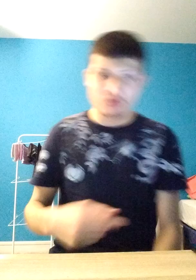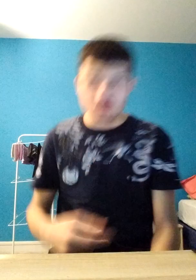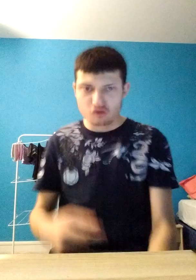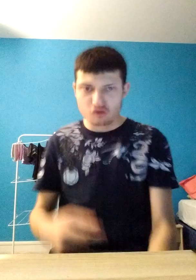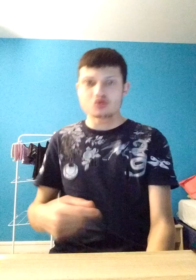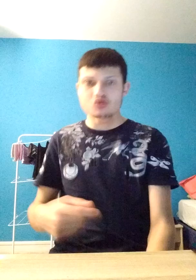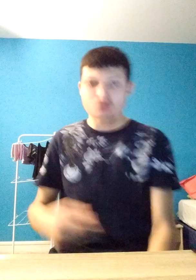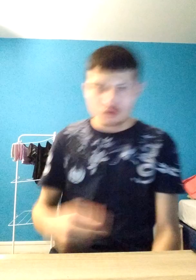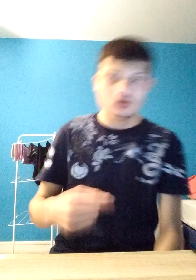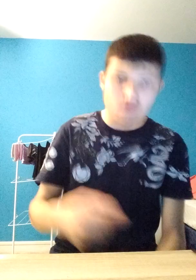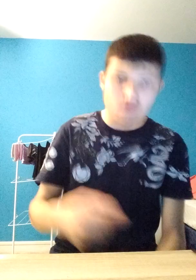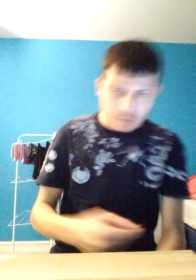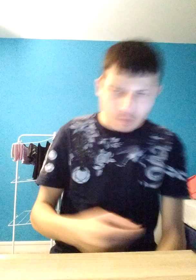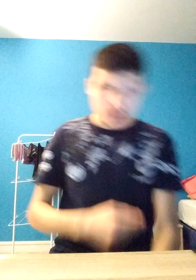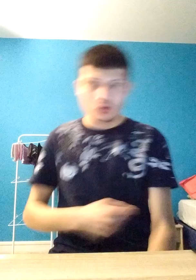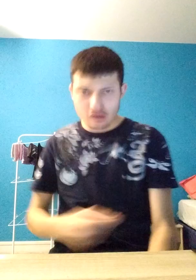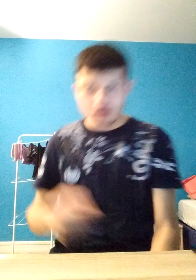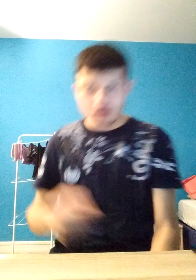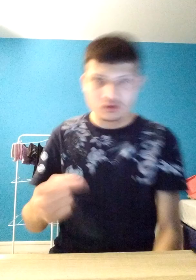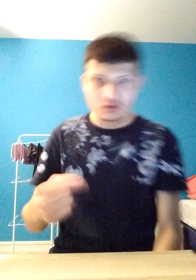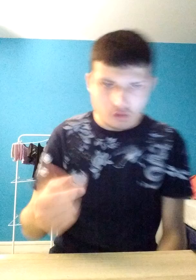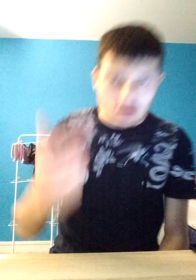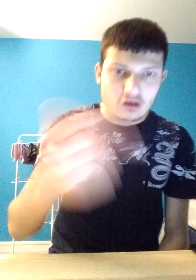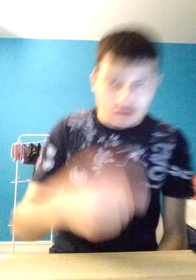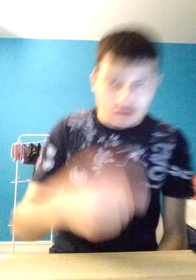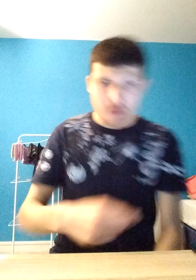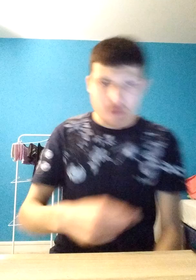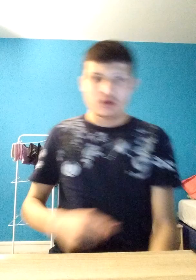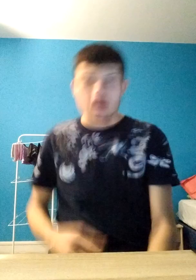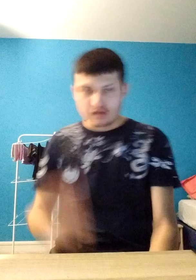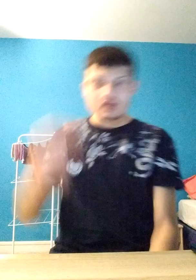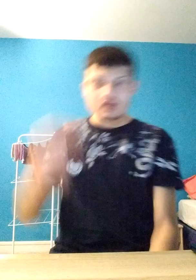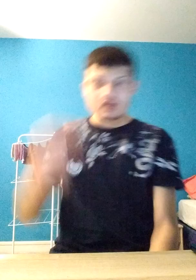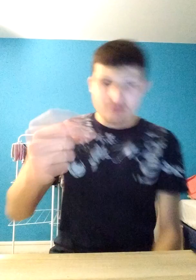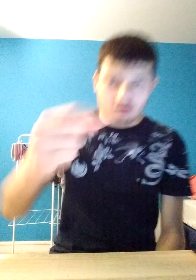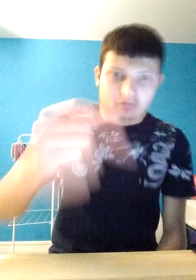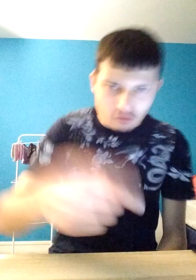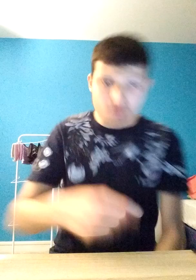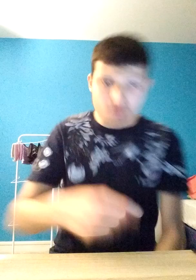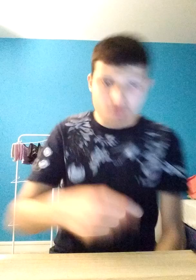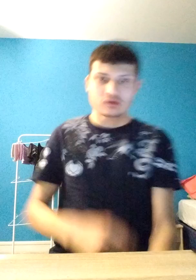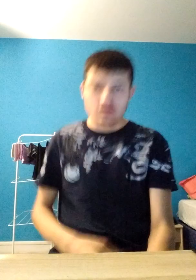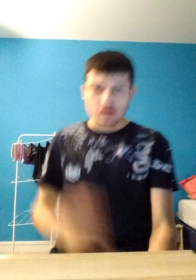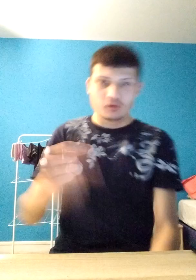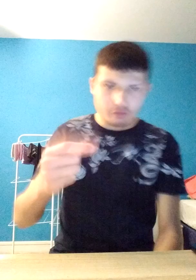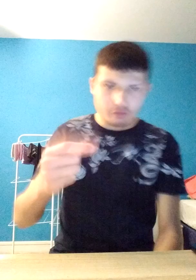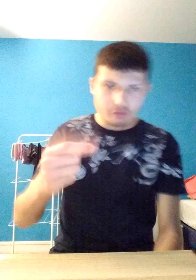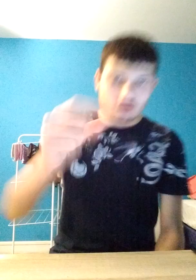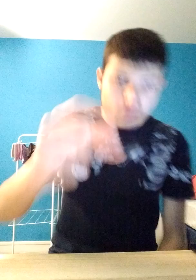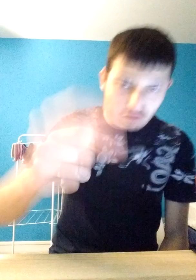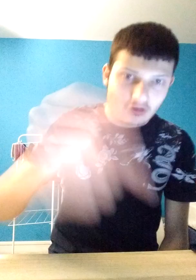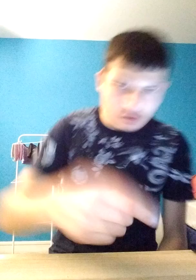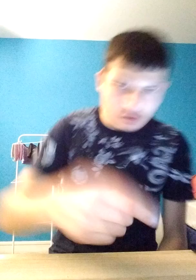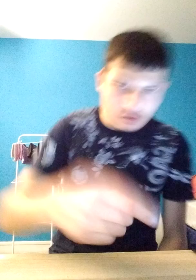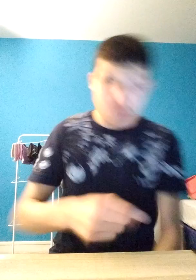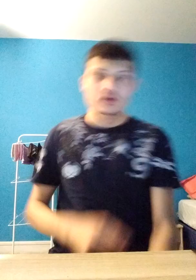ils sont devenus. Ouais. Mais c'est un message pour mes parents. Quand mes parents tous les voient,